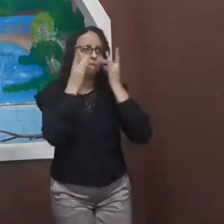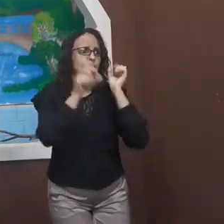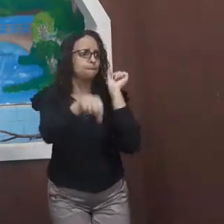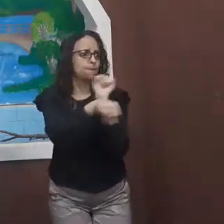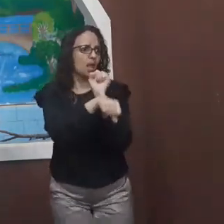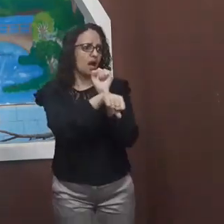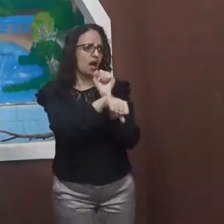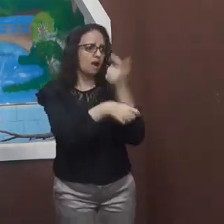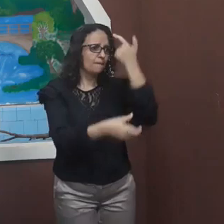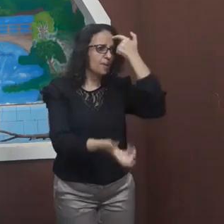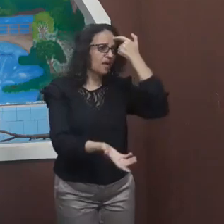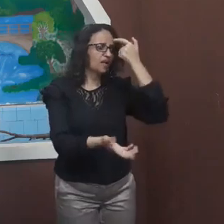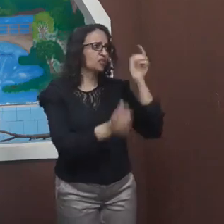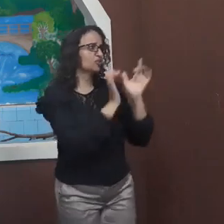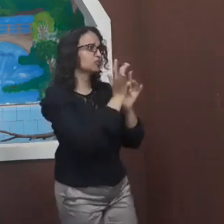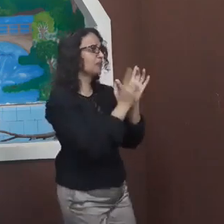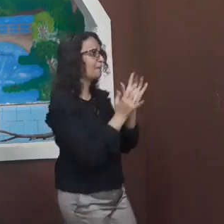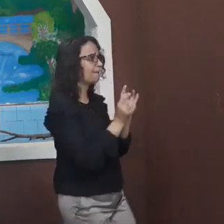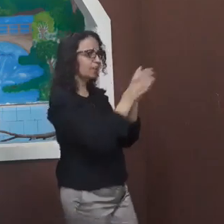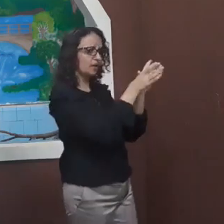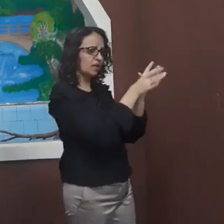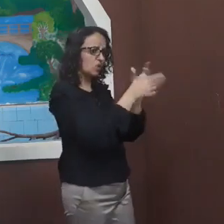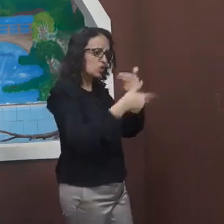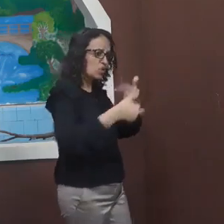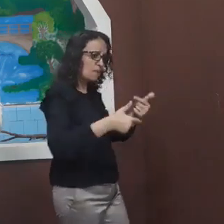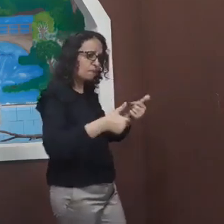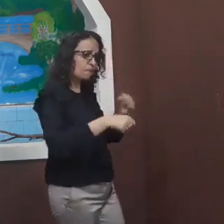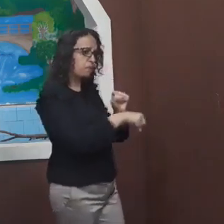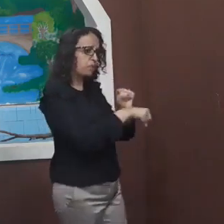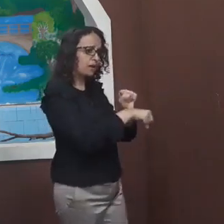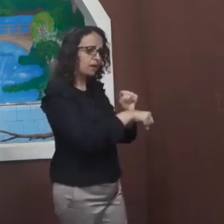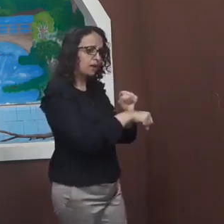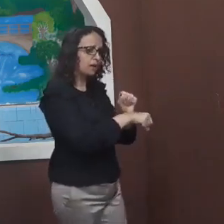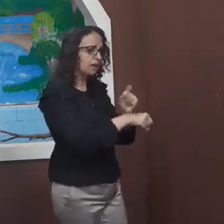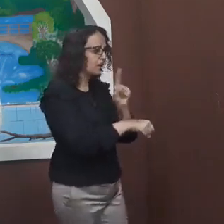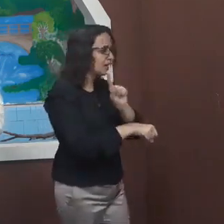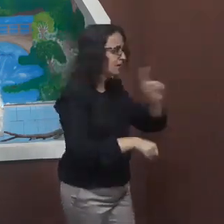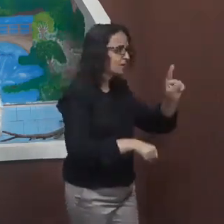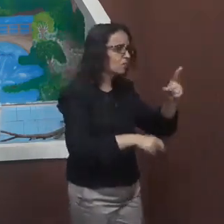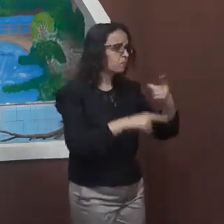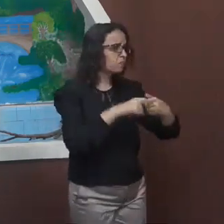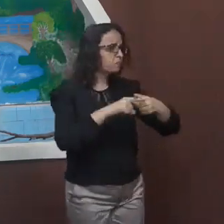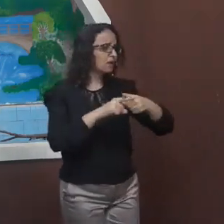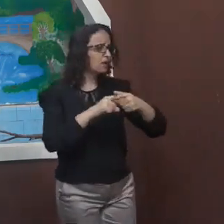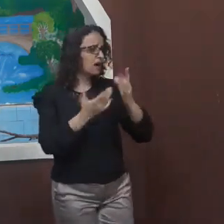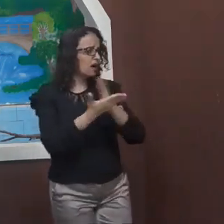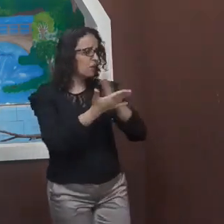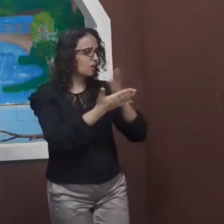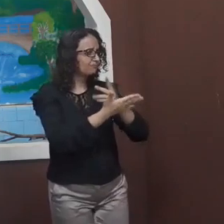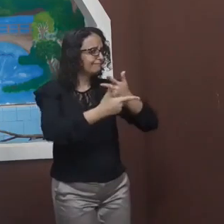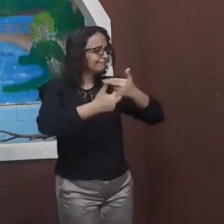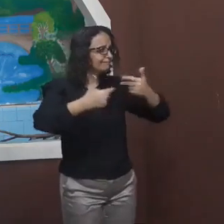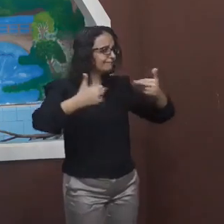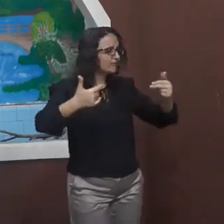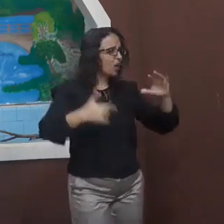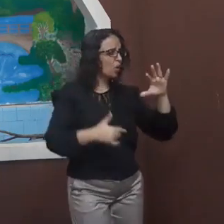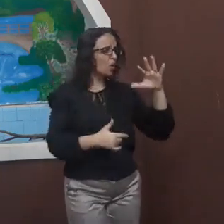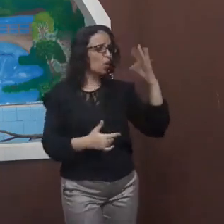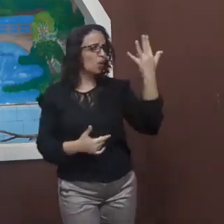de abandonar Jesus, de abandonar as coisas, porque de repente algumas coisas não estão acontecendo do jeito que